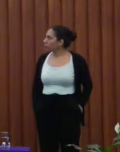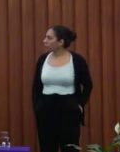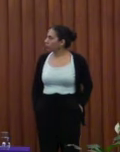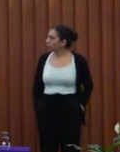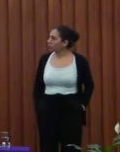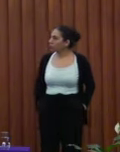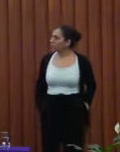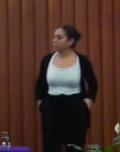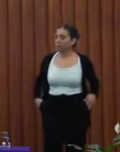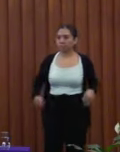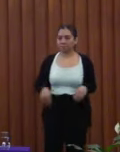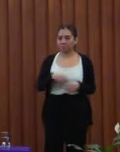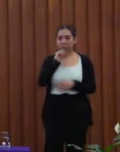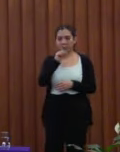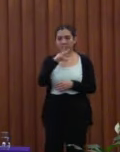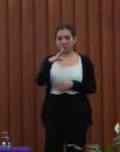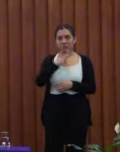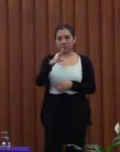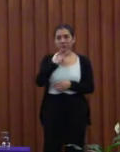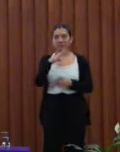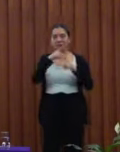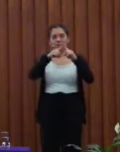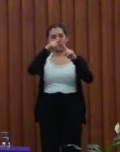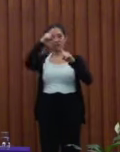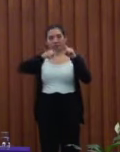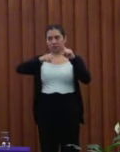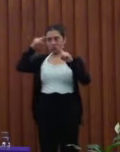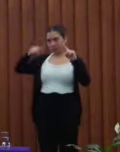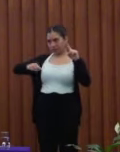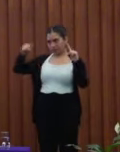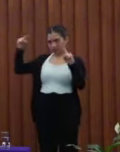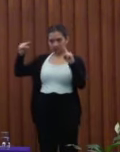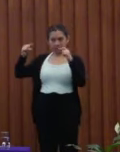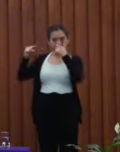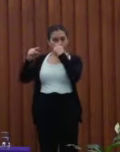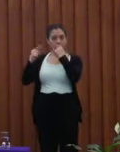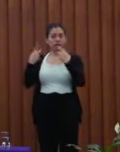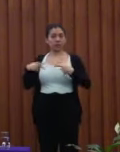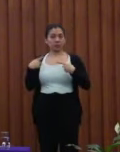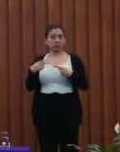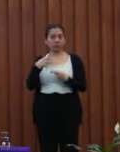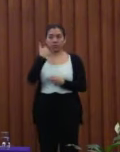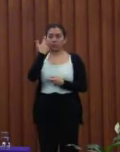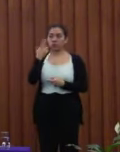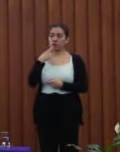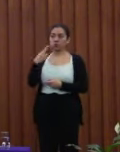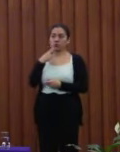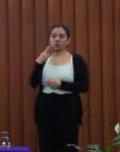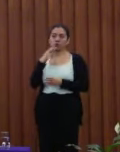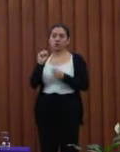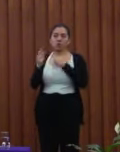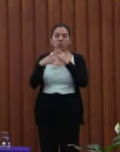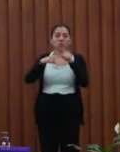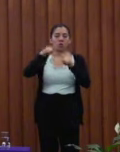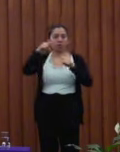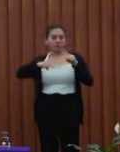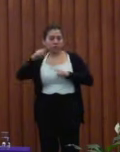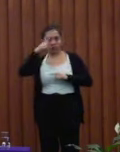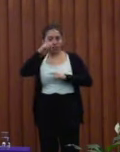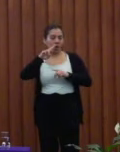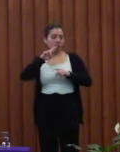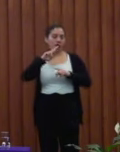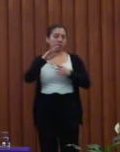Entonces, acompañado de esta plataforma también está este módulo de graficación, que la idea es para que las personas que quieran utilizar algún gráfico en algún reporte, ya sea letra S o cualquier